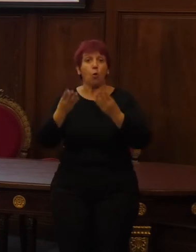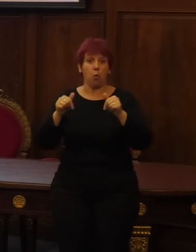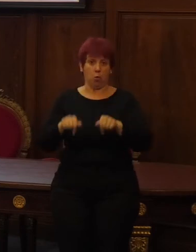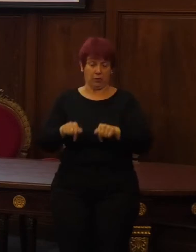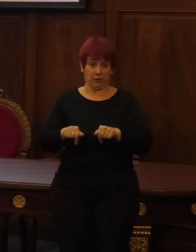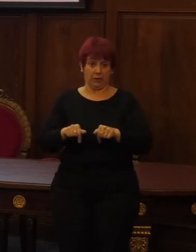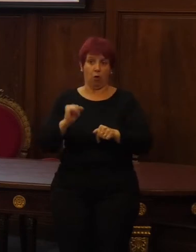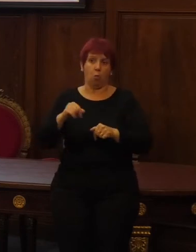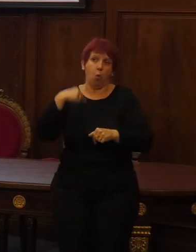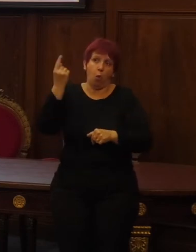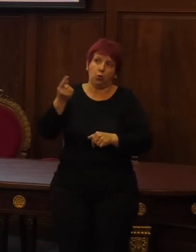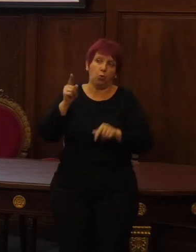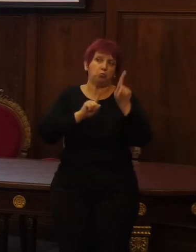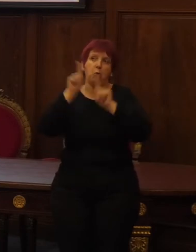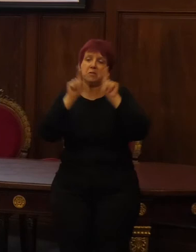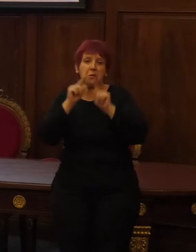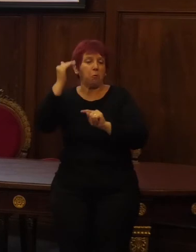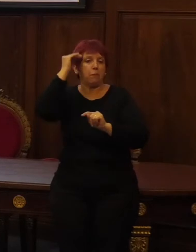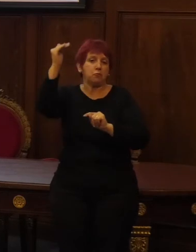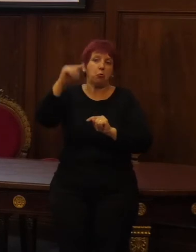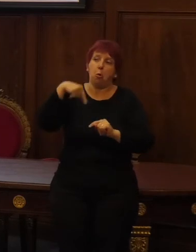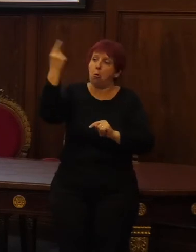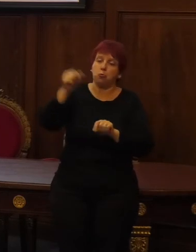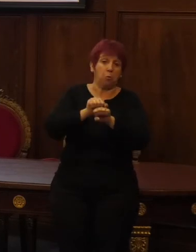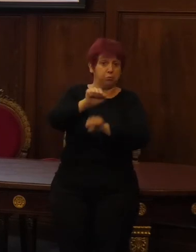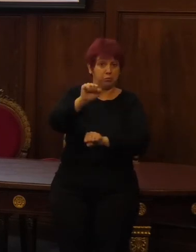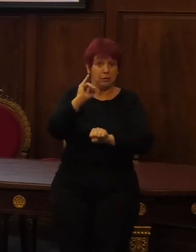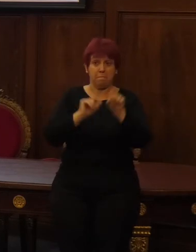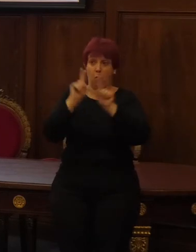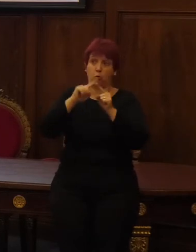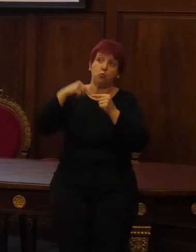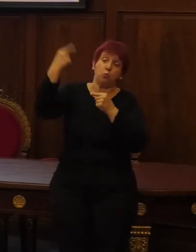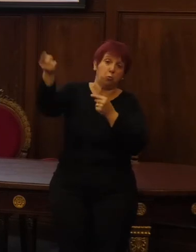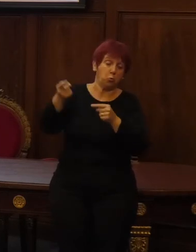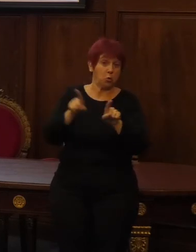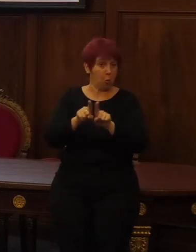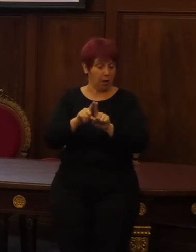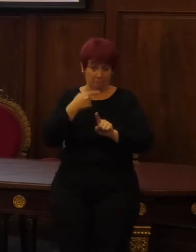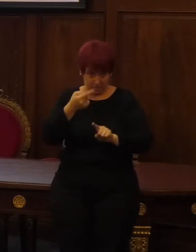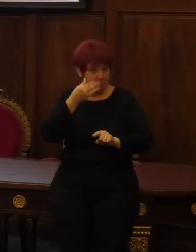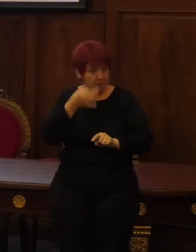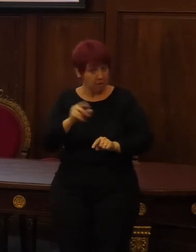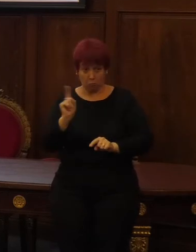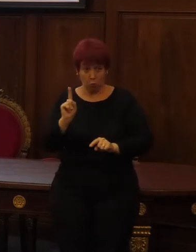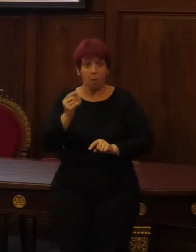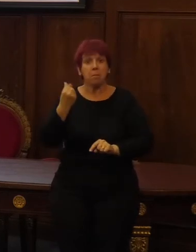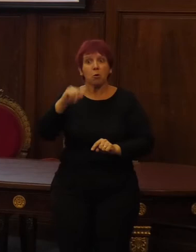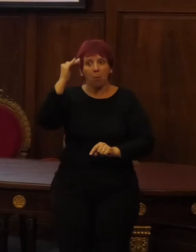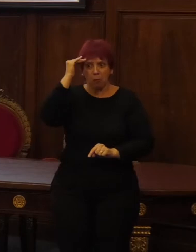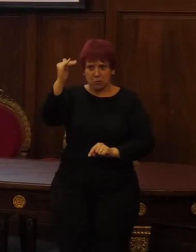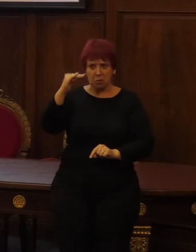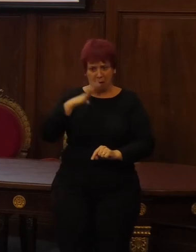como otras disciplinas universitarias y facultades, que lo